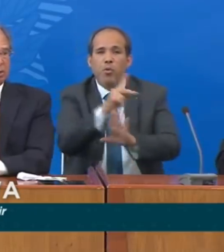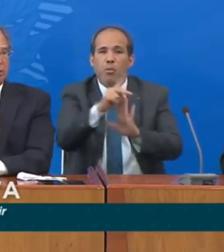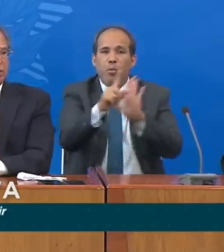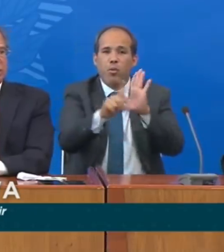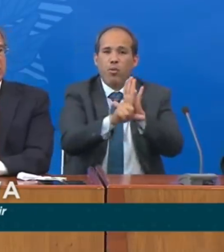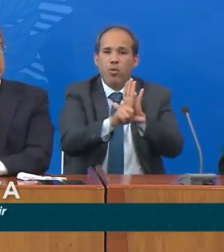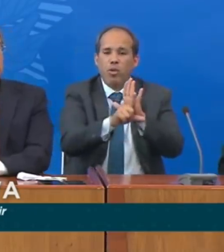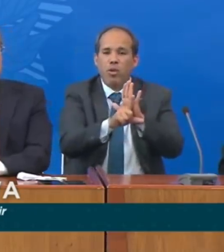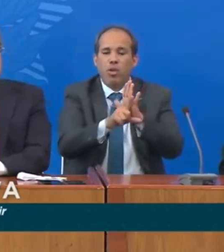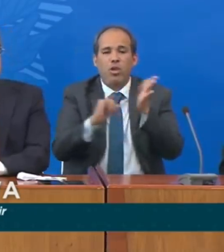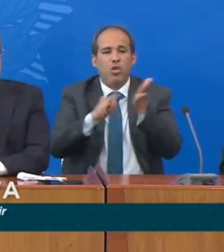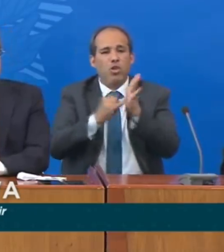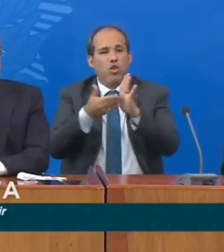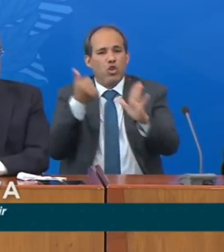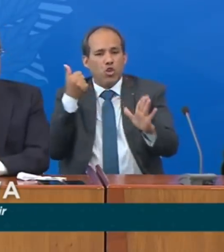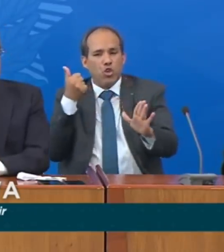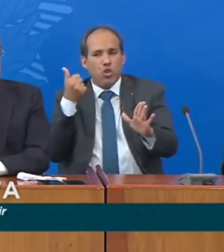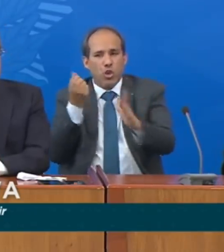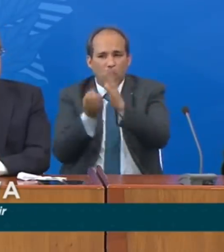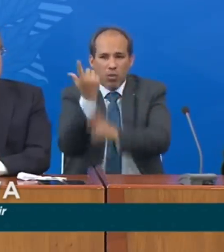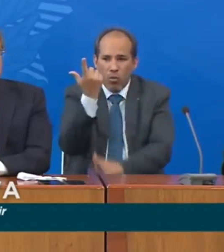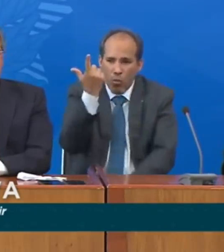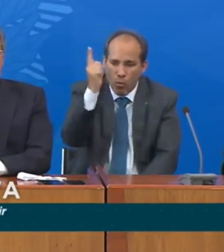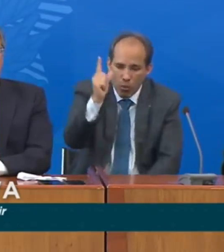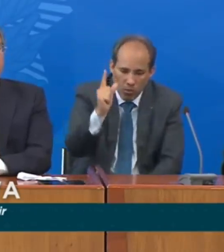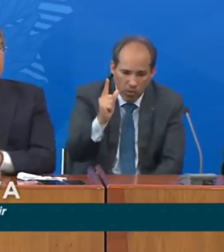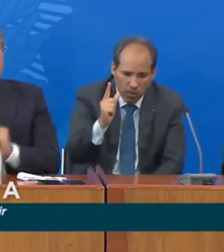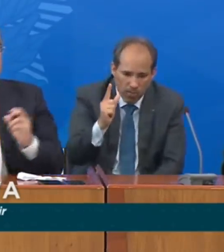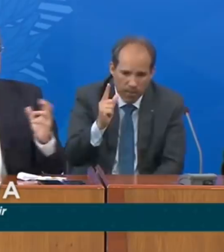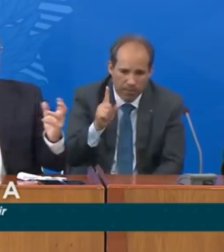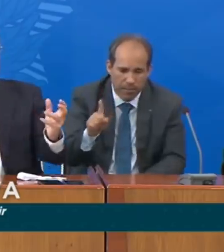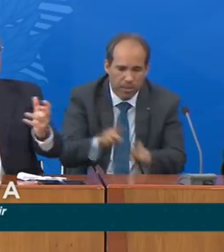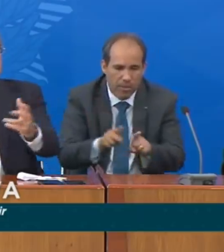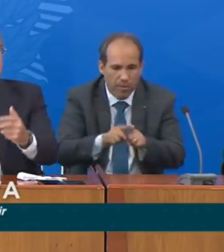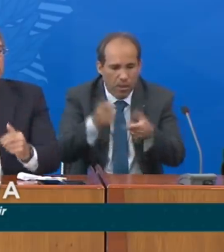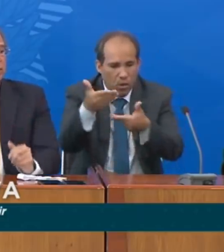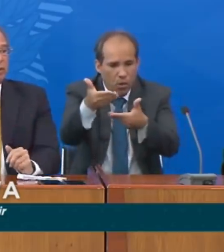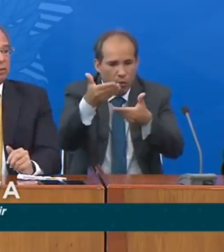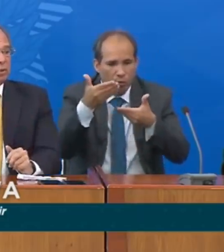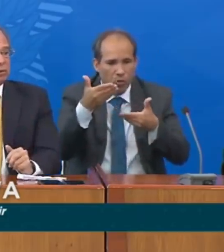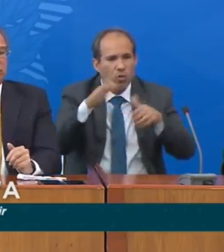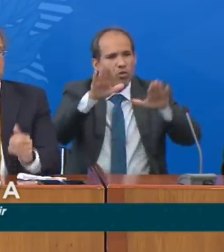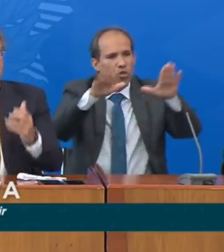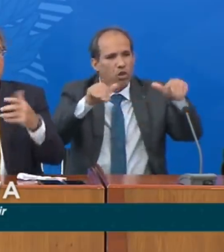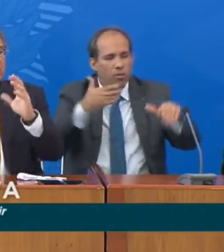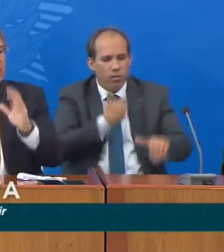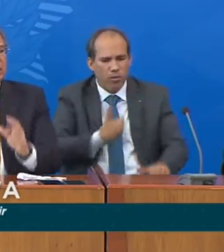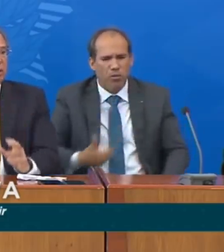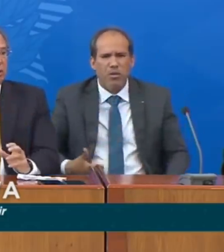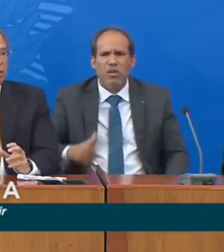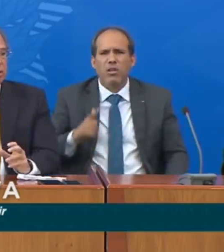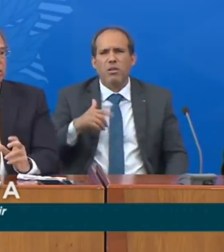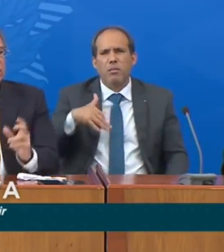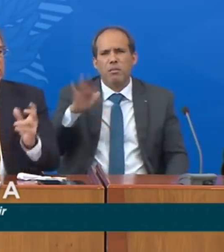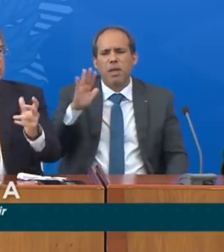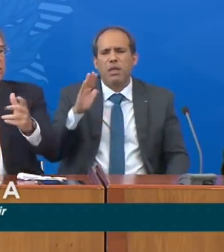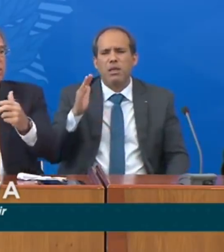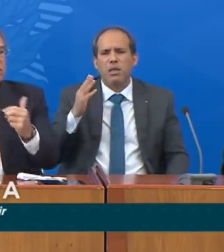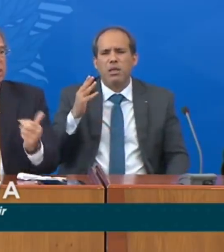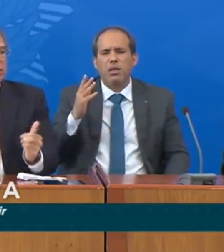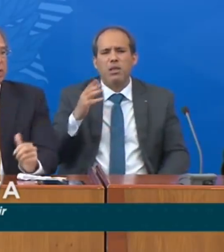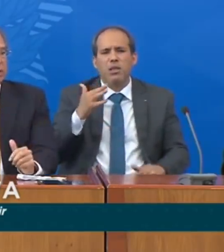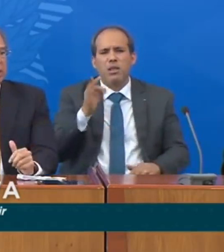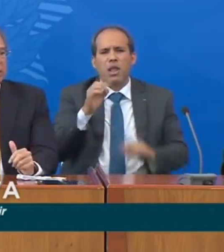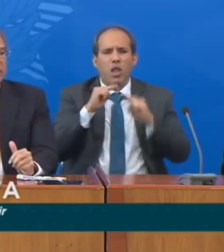com o PIS/COFINS, criando o IVA e convidando os governadores. Tivemos mais de 10 reuniões com secretários